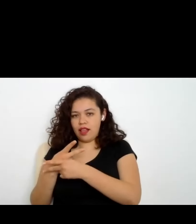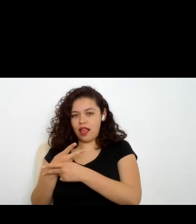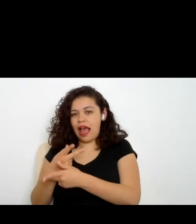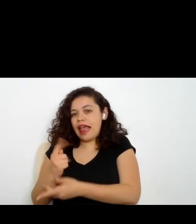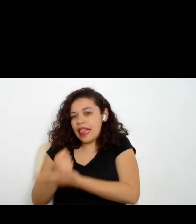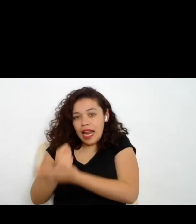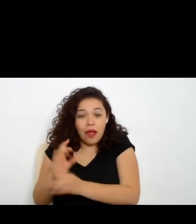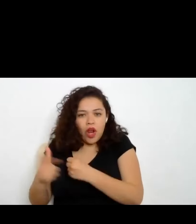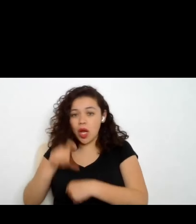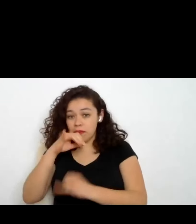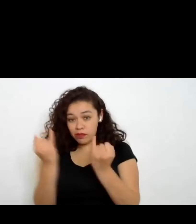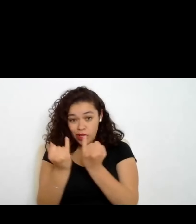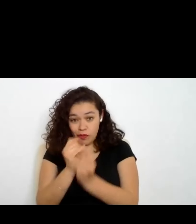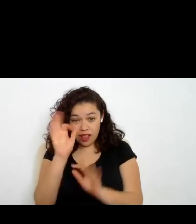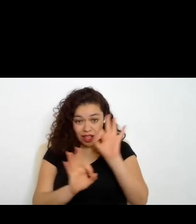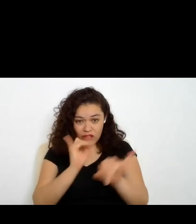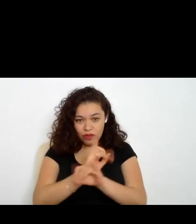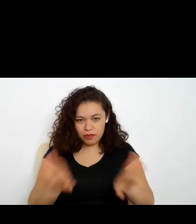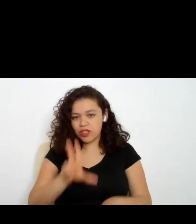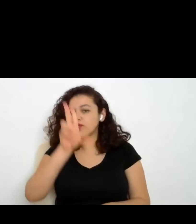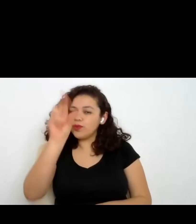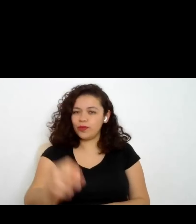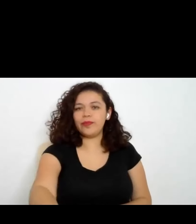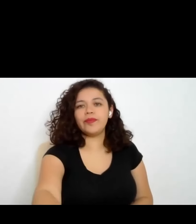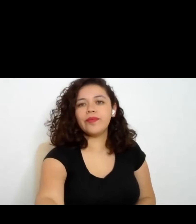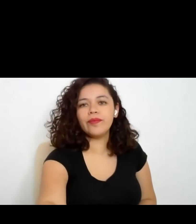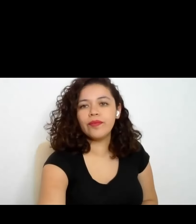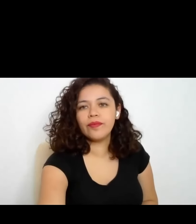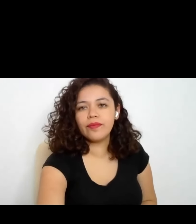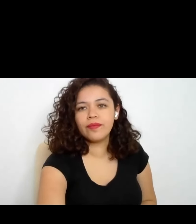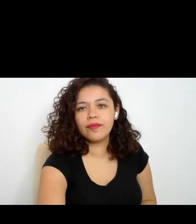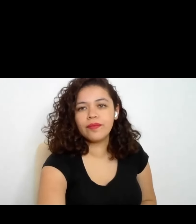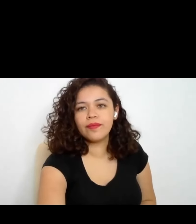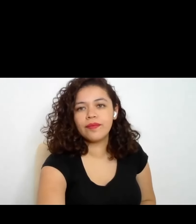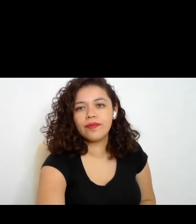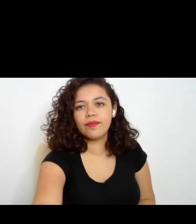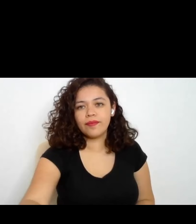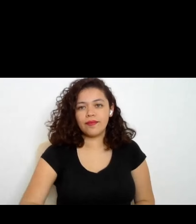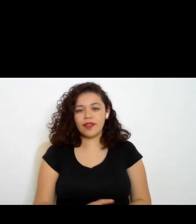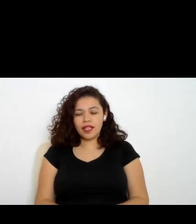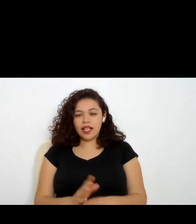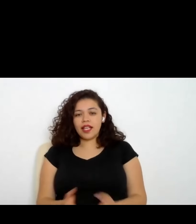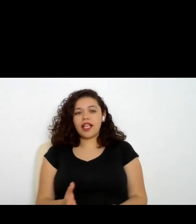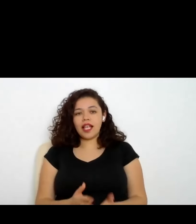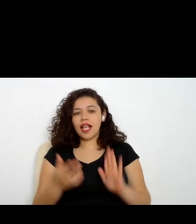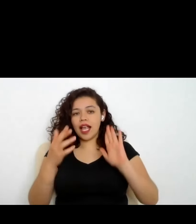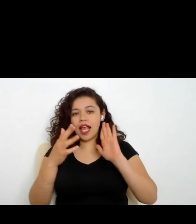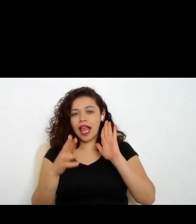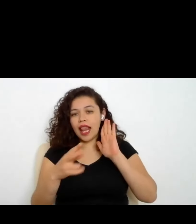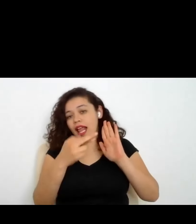Bueno, el siguiente principio es el principio de calidad, y este principio